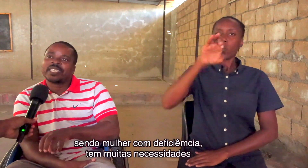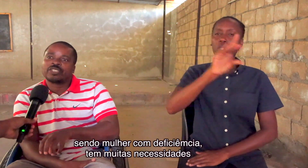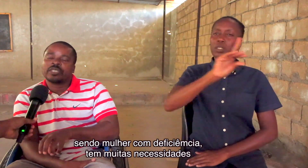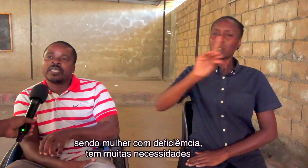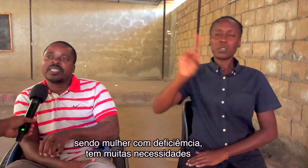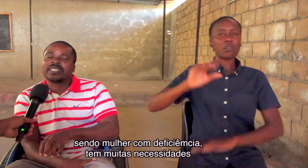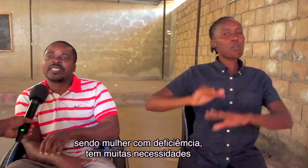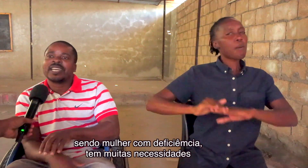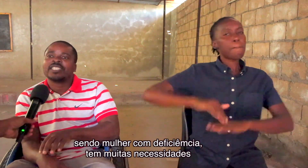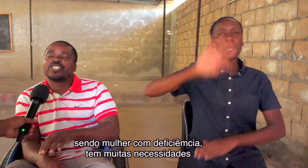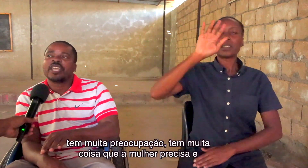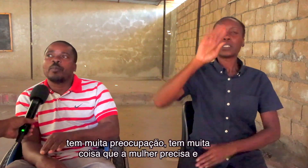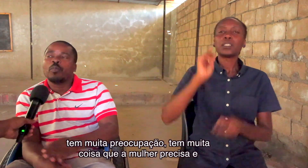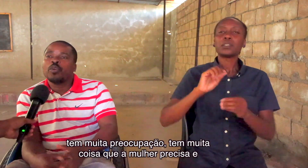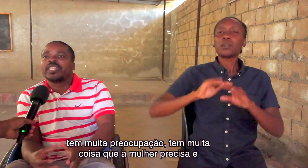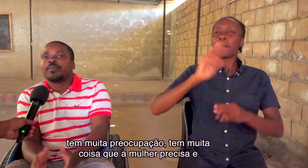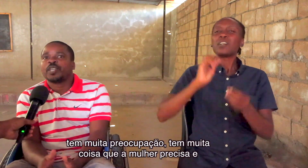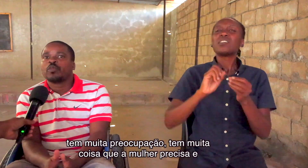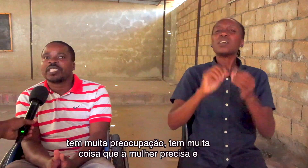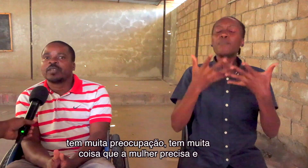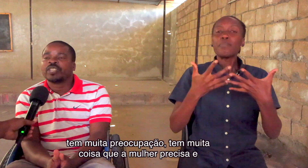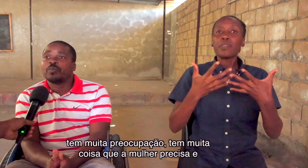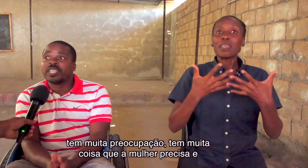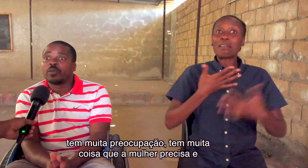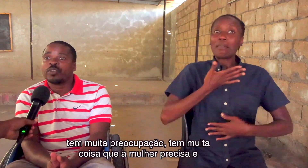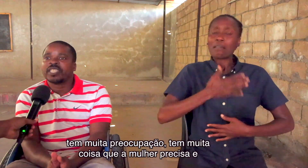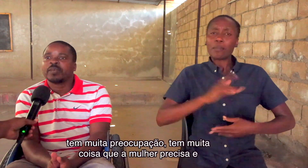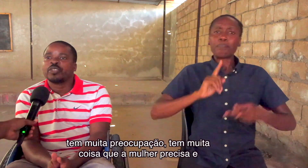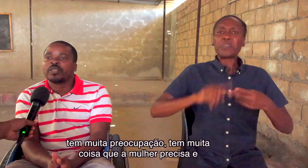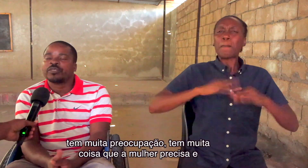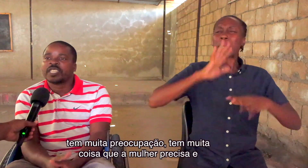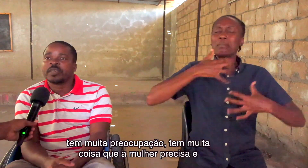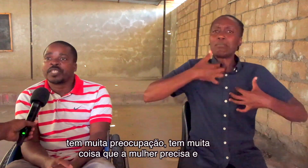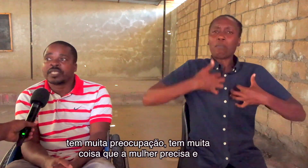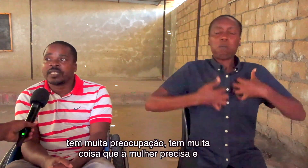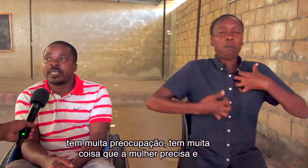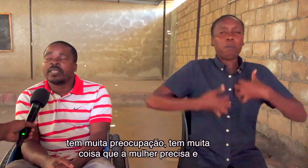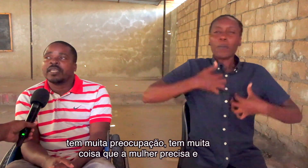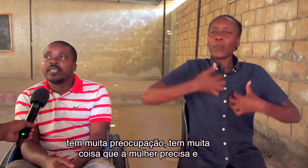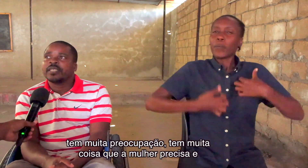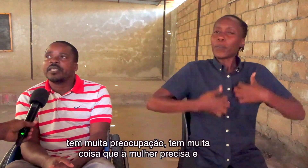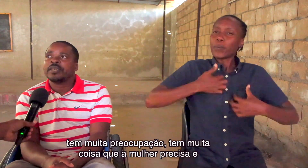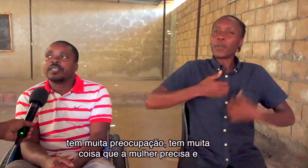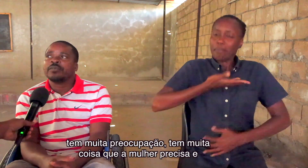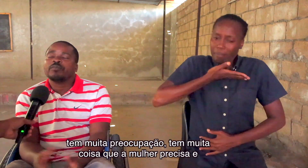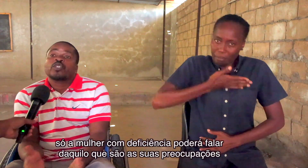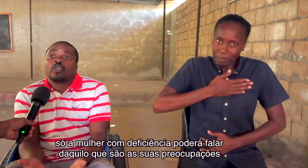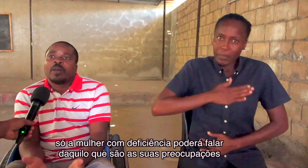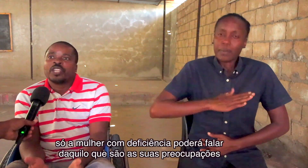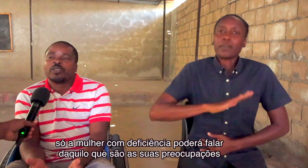necessidades, tem muita preocupação, tem muita coisa que a mulher com deficiência precisa. E só a mulher